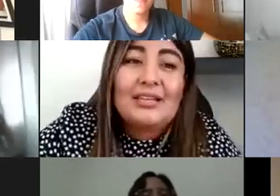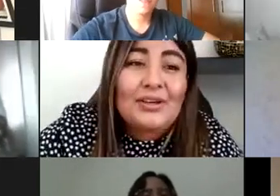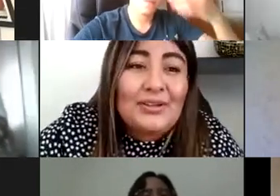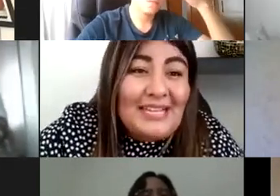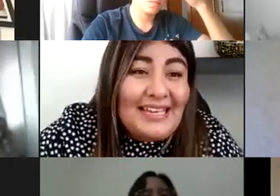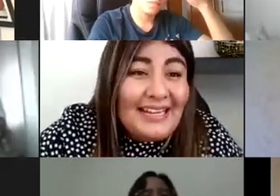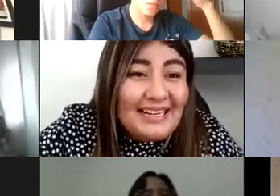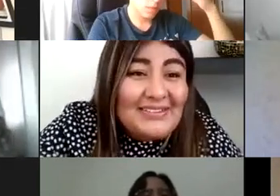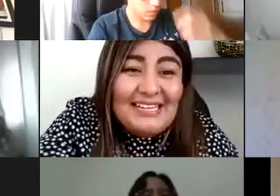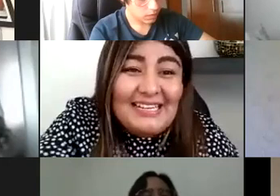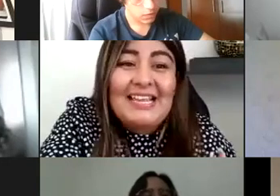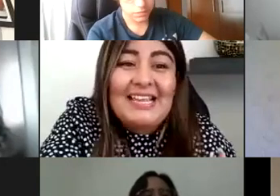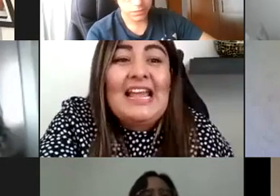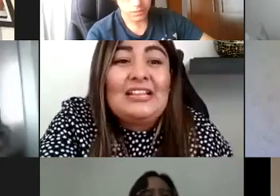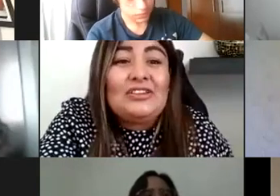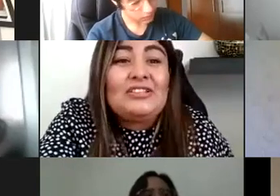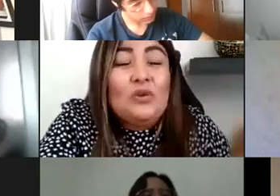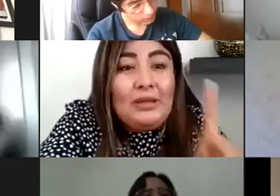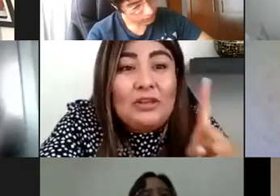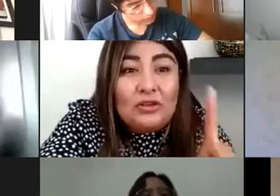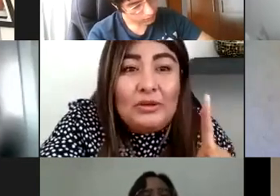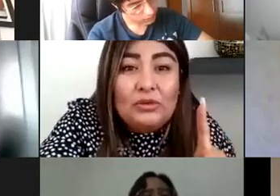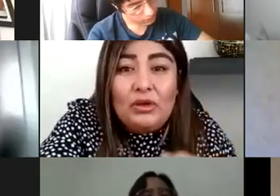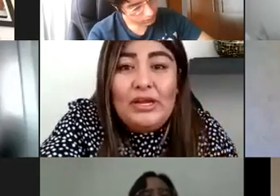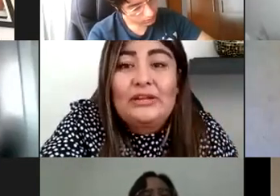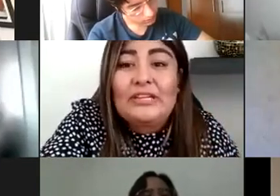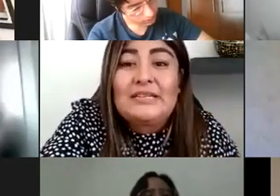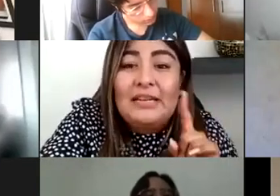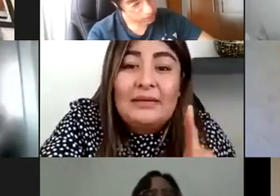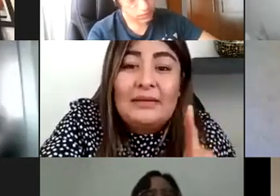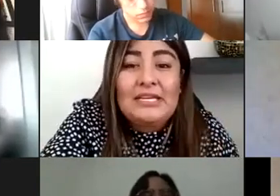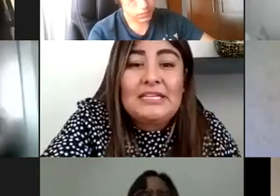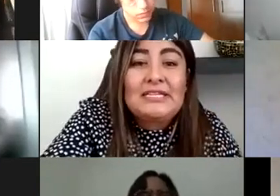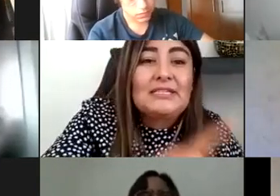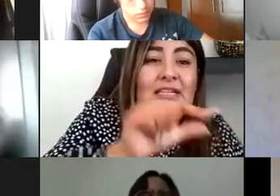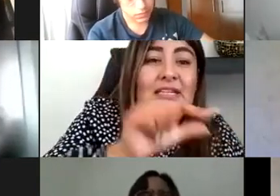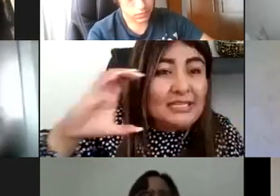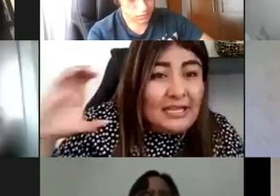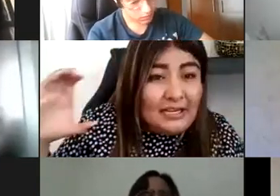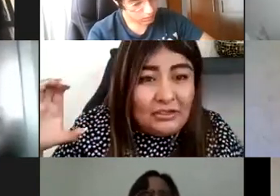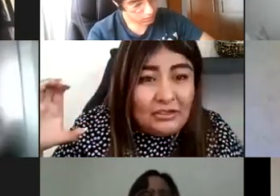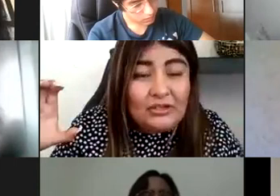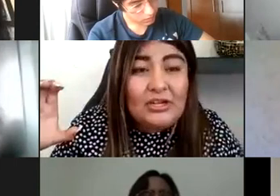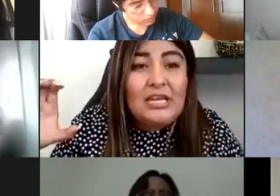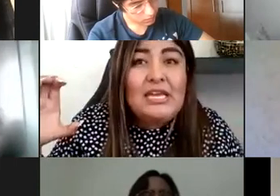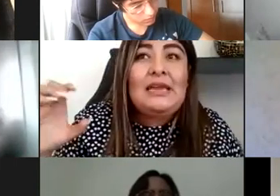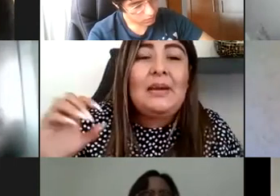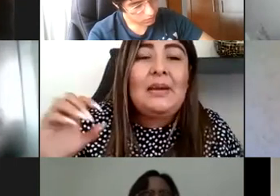hay que revisarles. Entonces, un video de un minuto en donde se van a grabar ustedes haciendo el abecedario y me van a